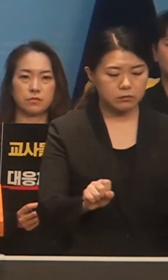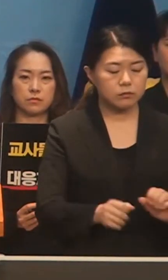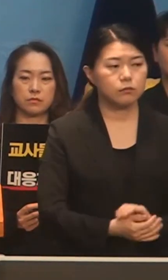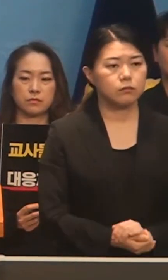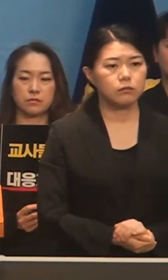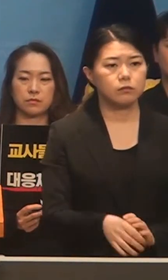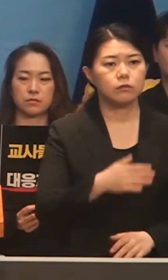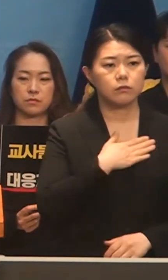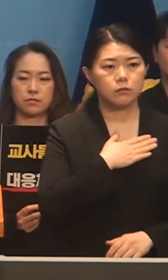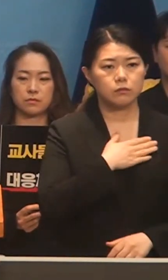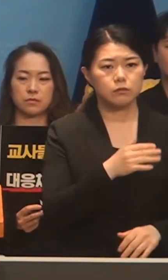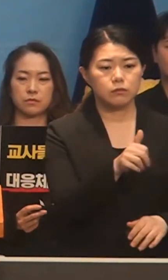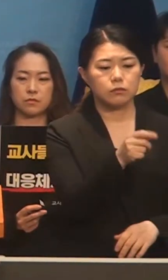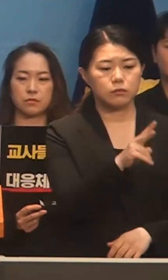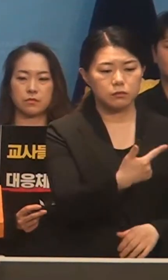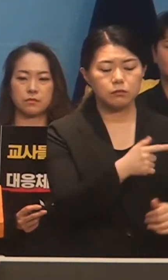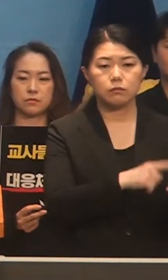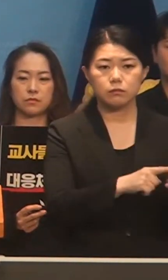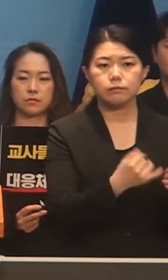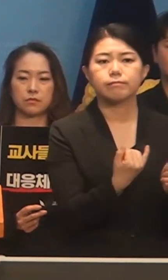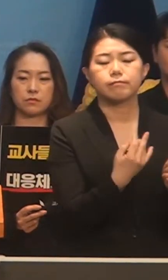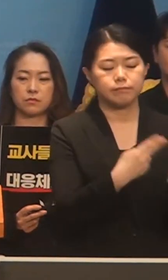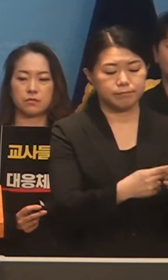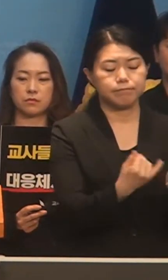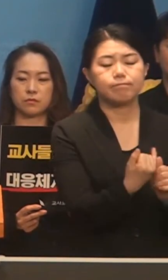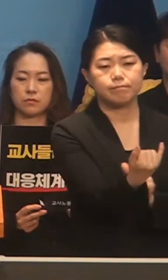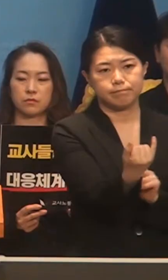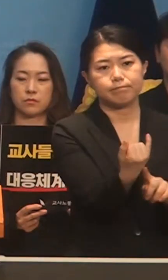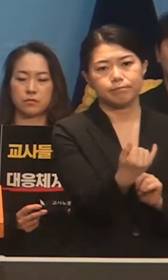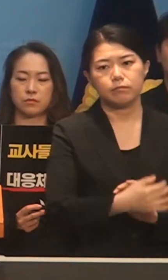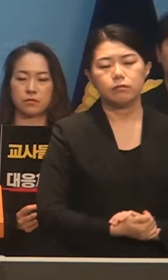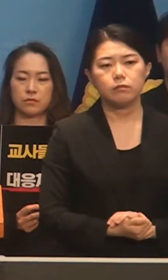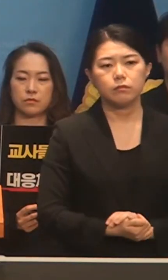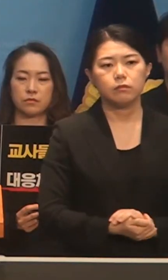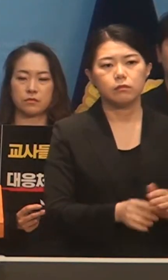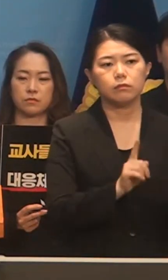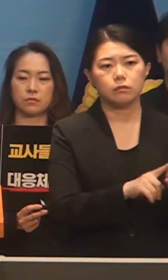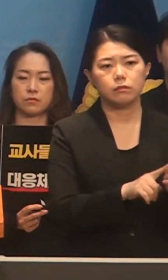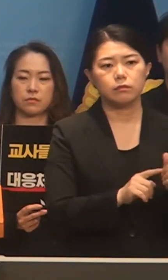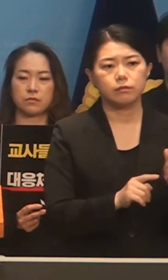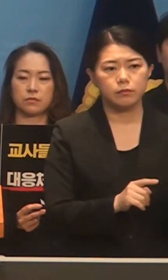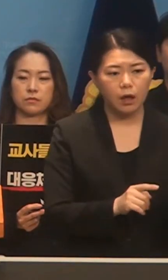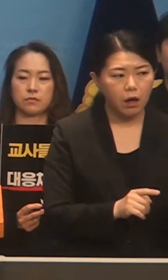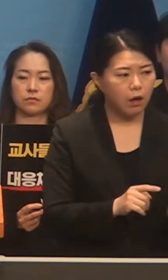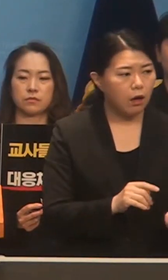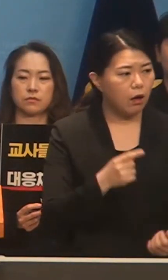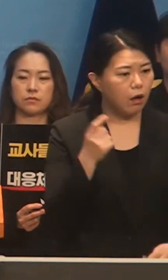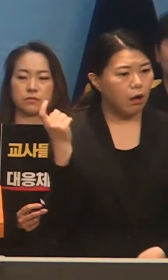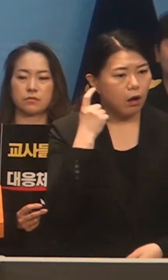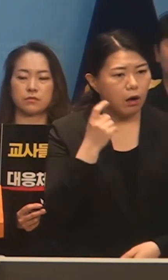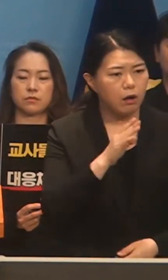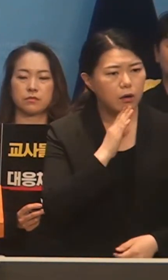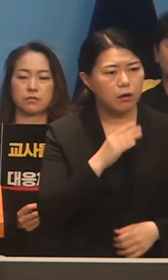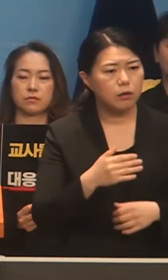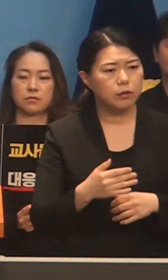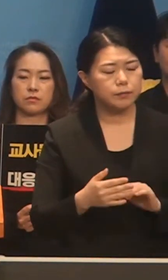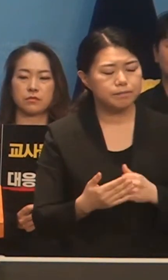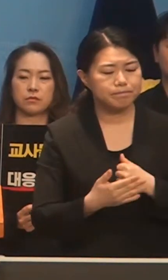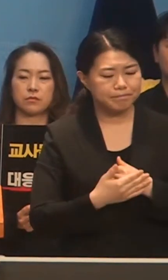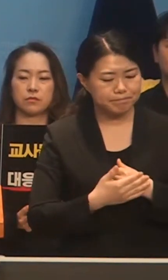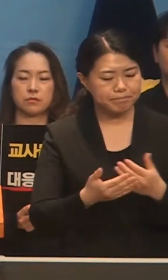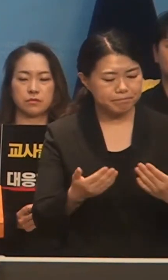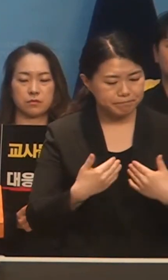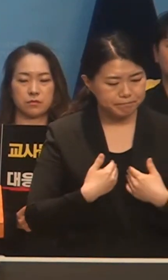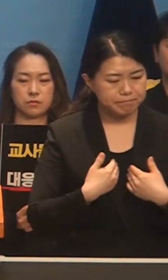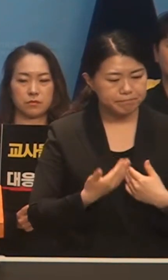안녕하세요. 저는 현순준 선생님의 아내입니다. 먼저 남편의 소식을 전해 듣고 도움의 손길과 위로를